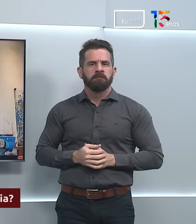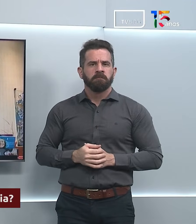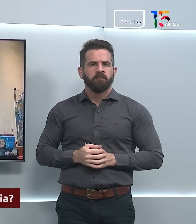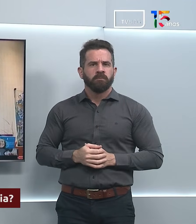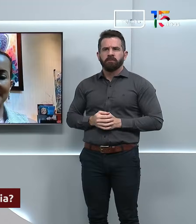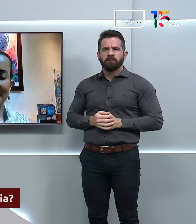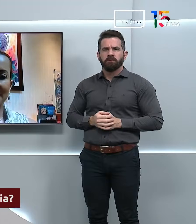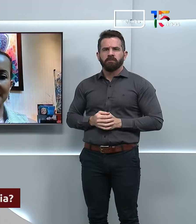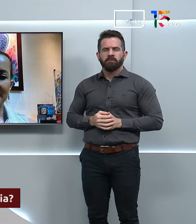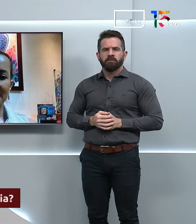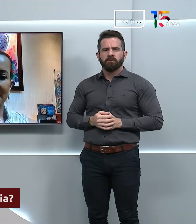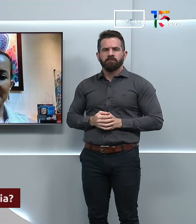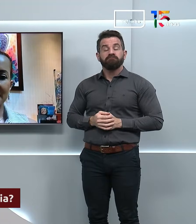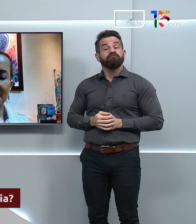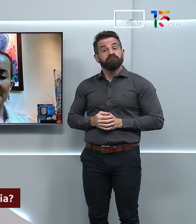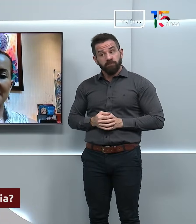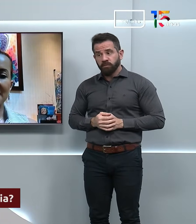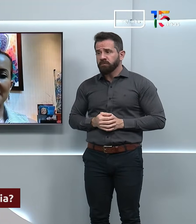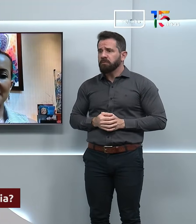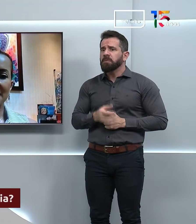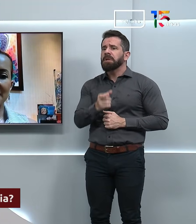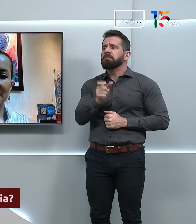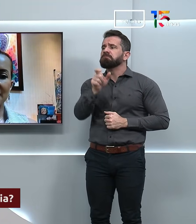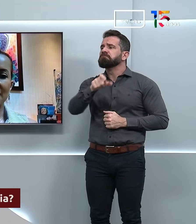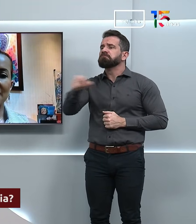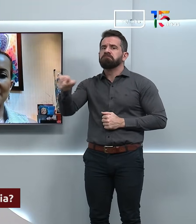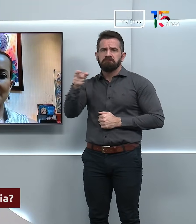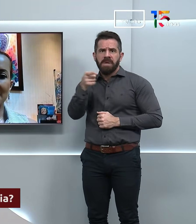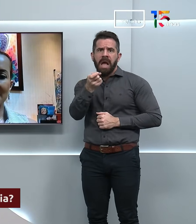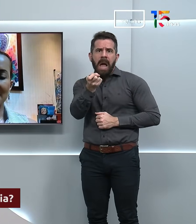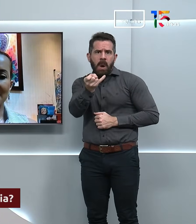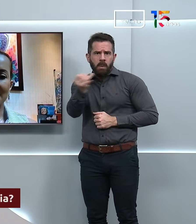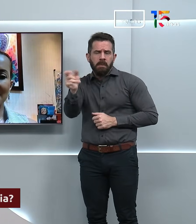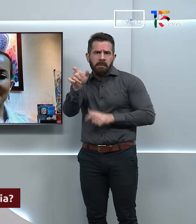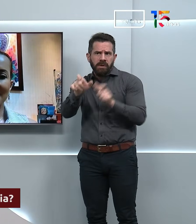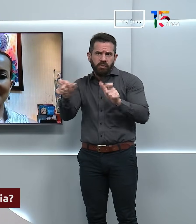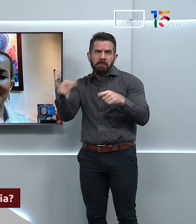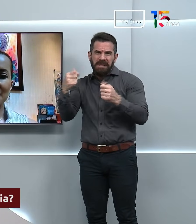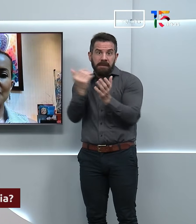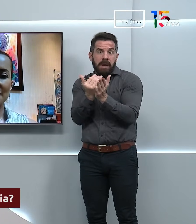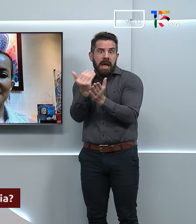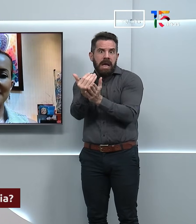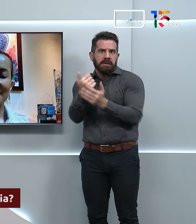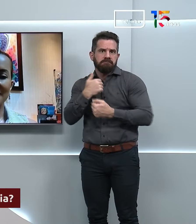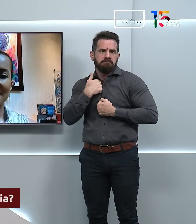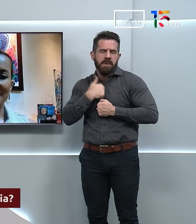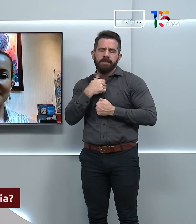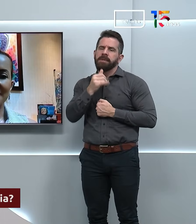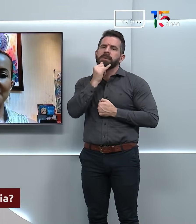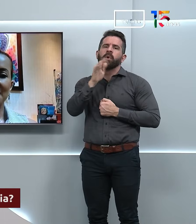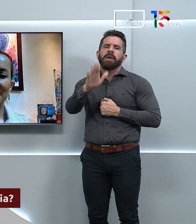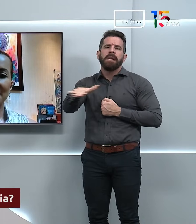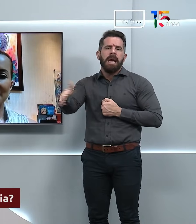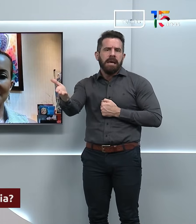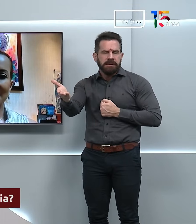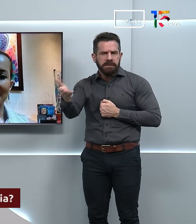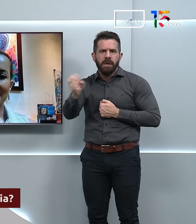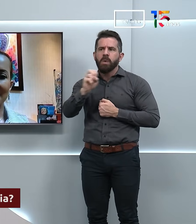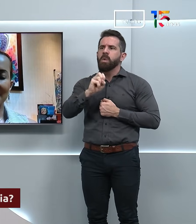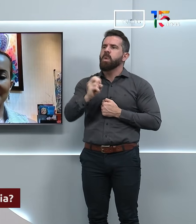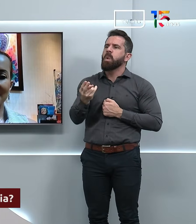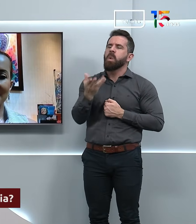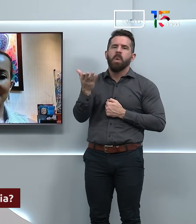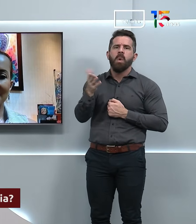Para algum tipo de pessoa, é recomendado um número maior de banhos, por exemplo, para crianças ou para pessoas com alguma